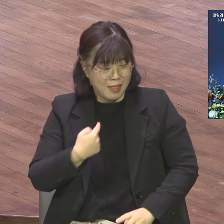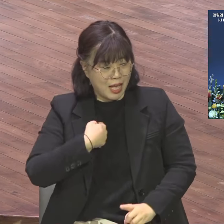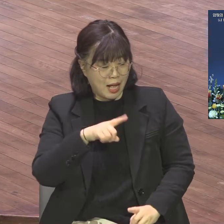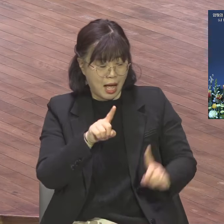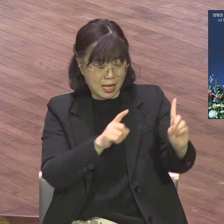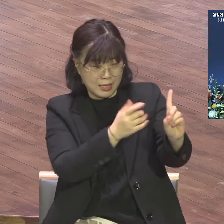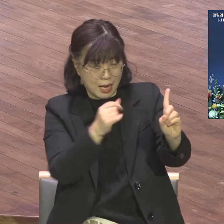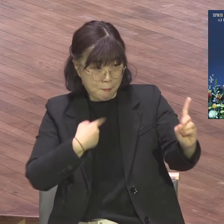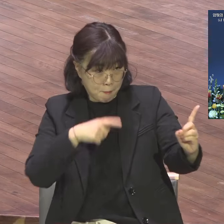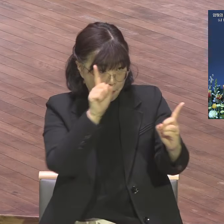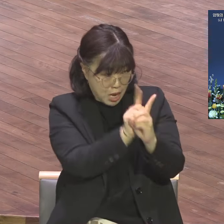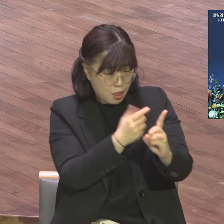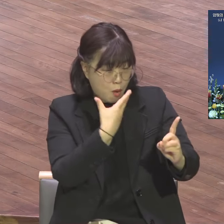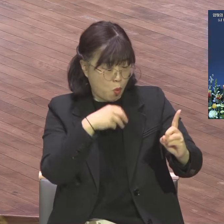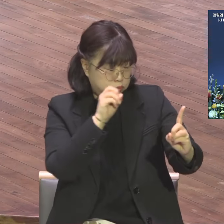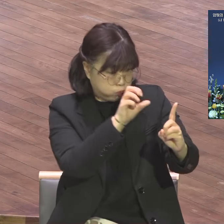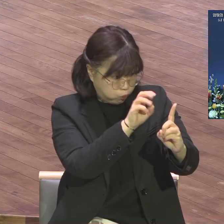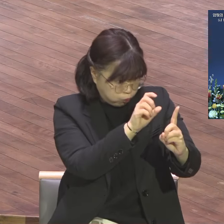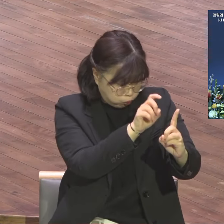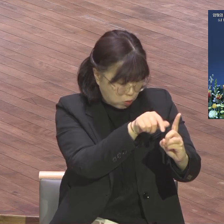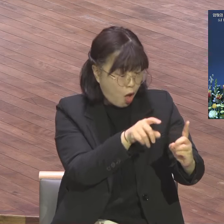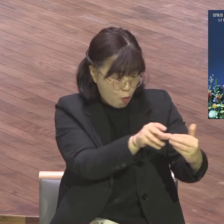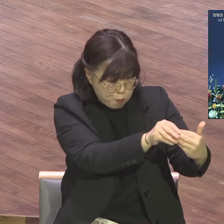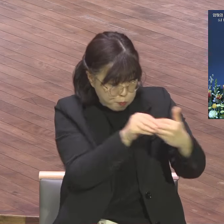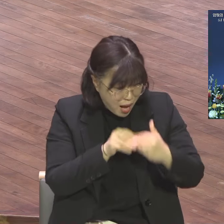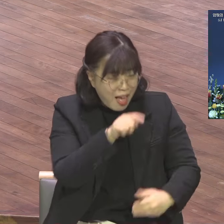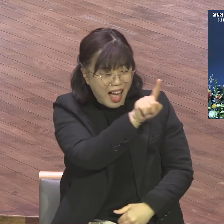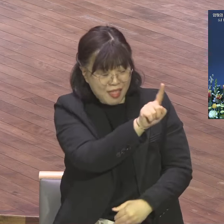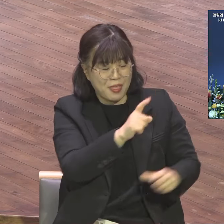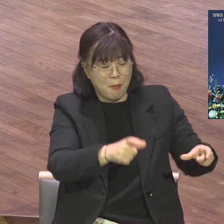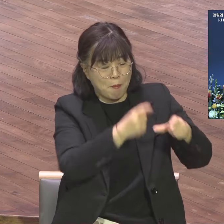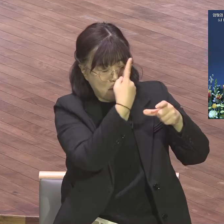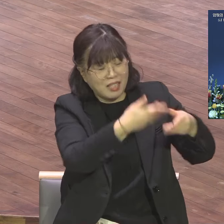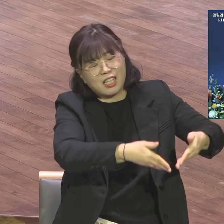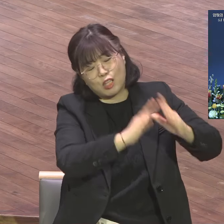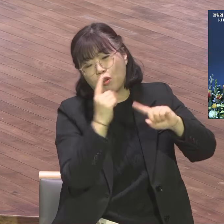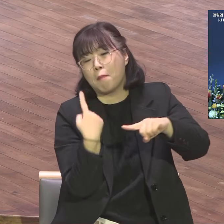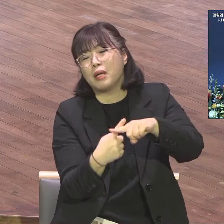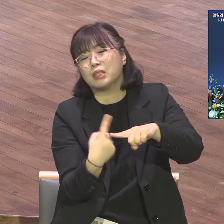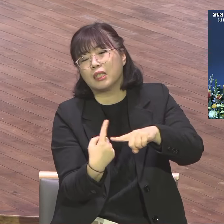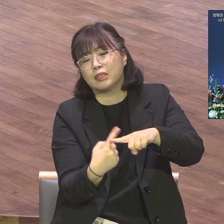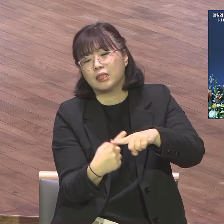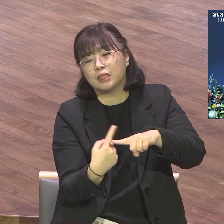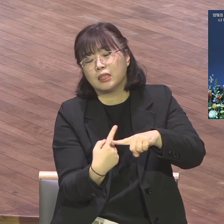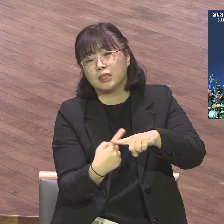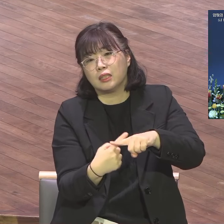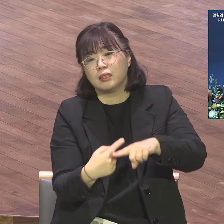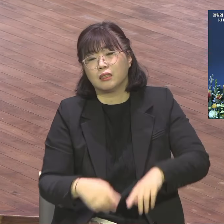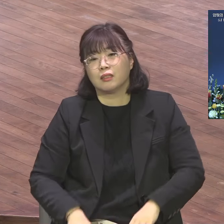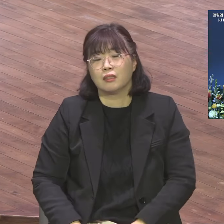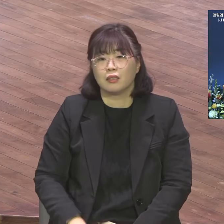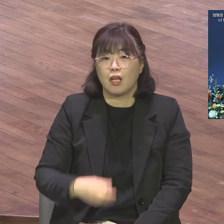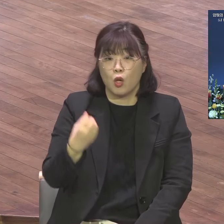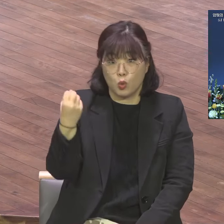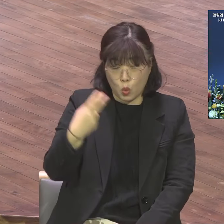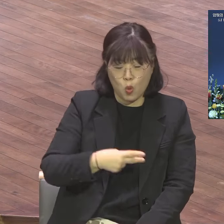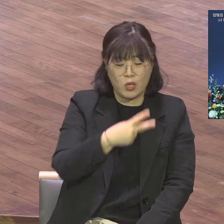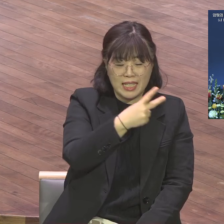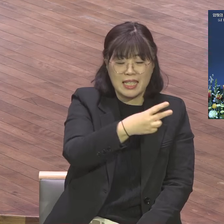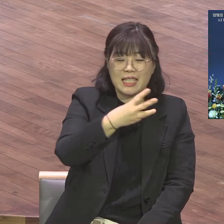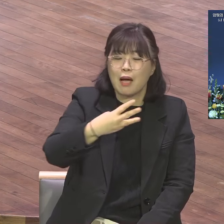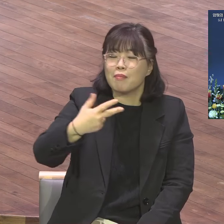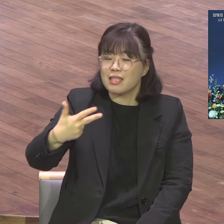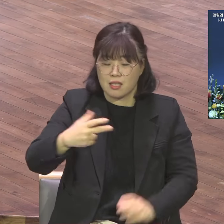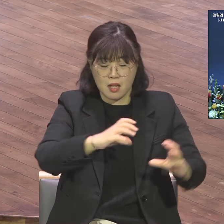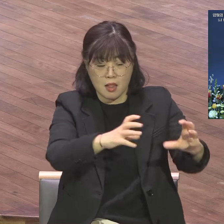세워 나가고 237 이 장막터가 되냐? 237 운동입니다. 237 나라 모든 민족이